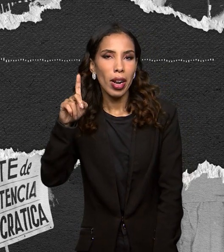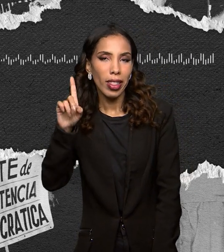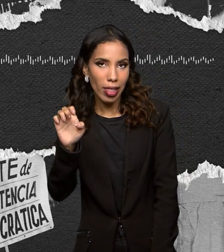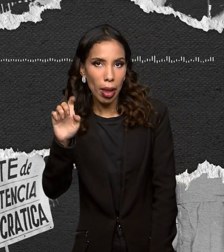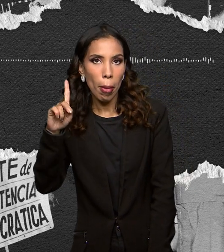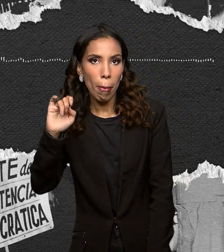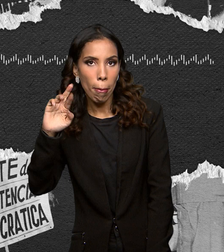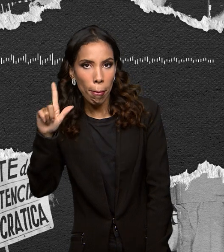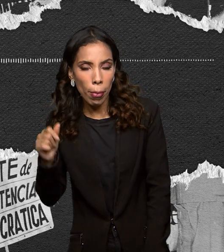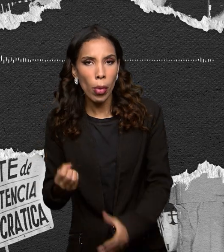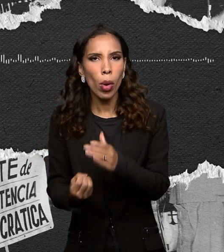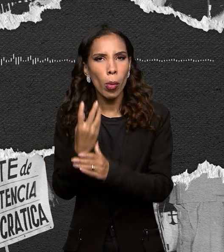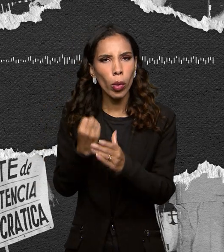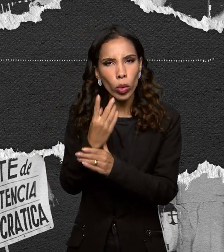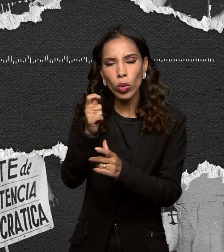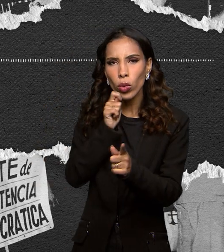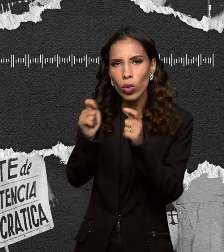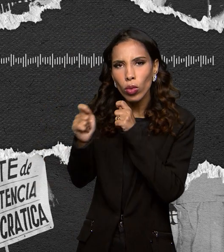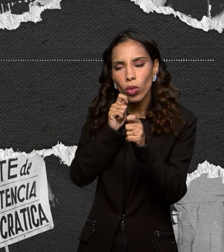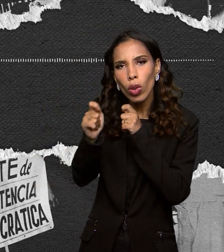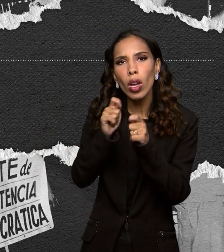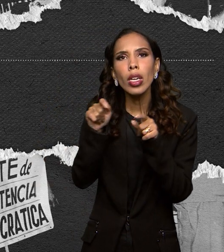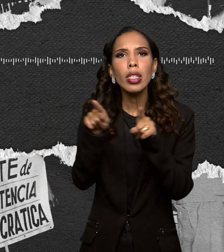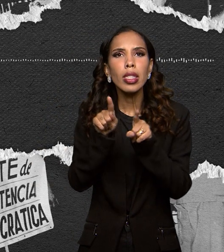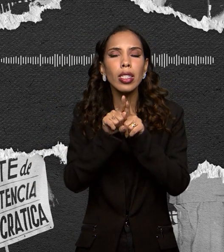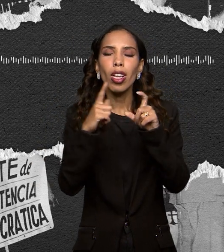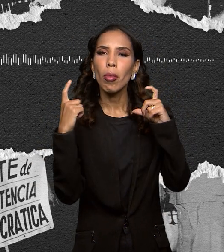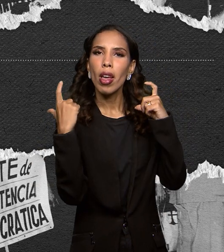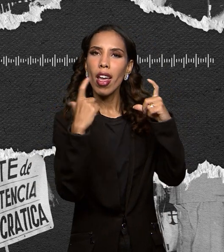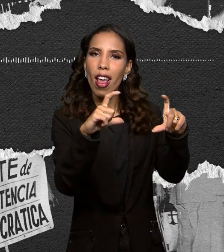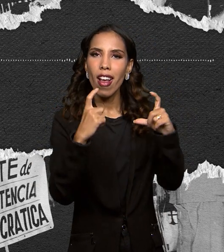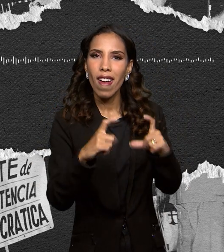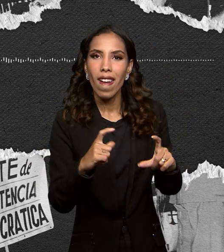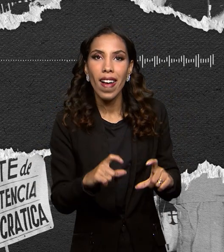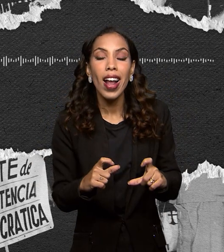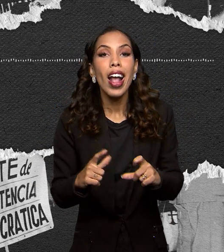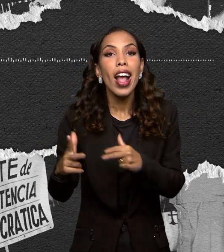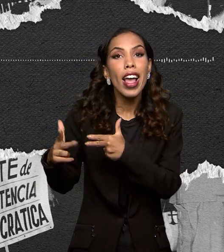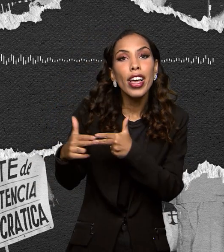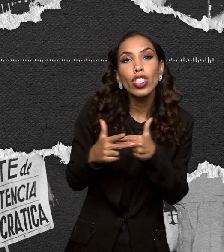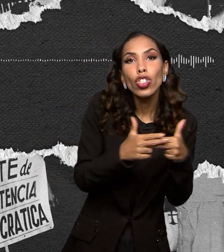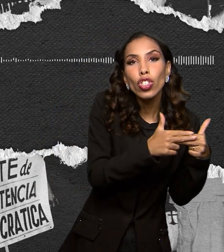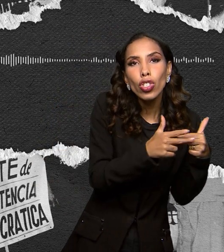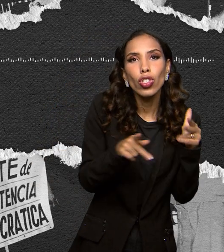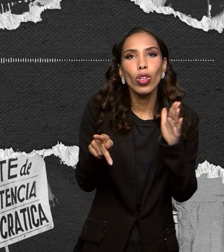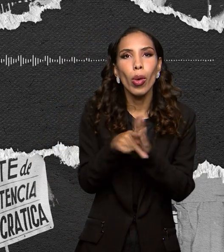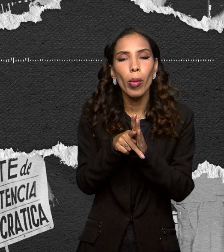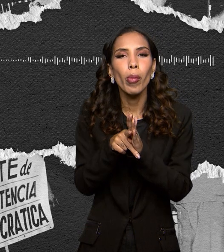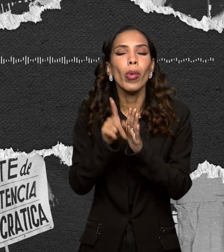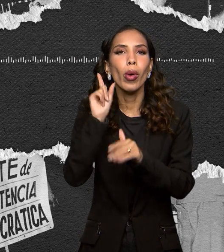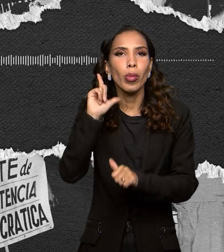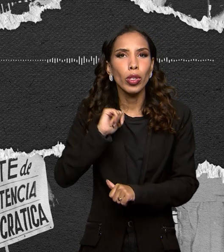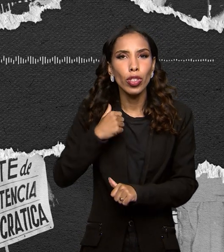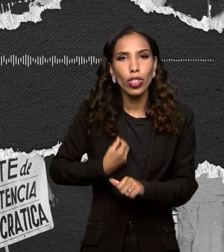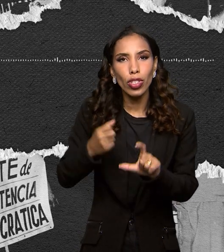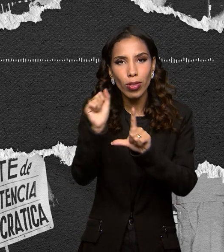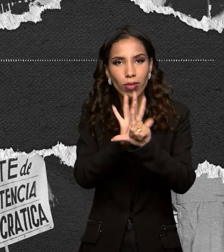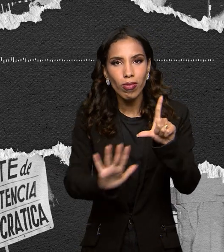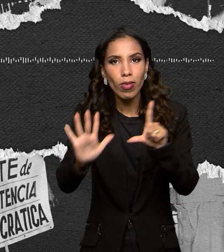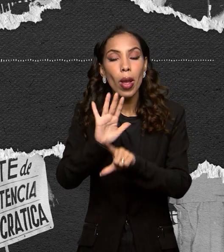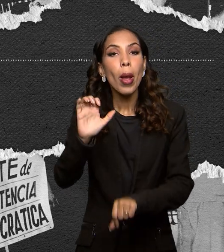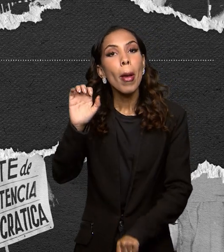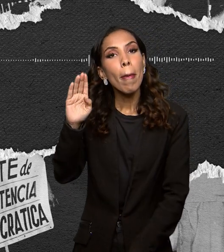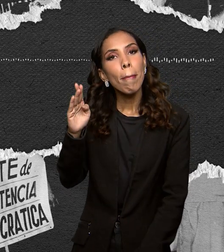também produz, entrevista, contribui com enfoques. A edição, parte da montagem e divulgação nas plataformas é da